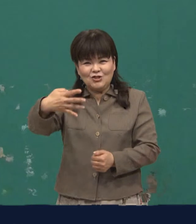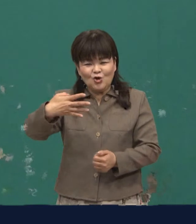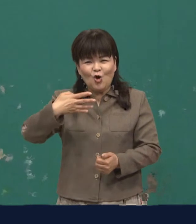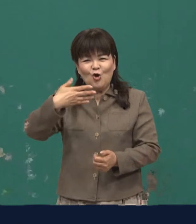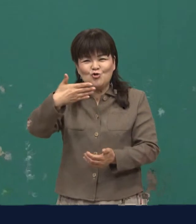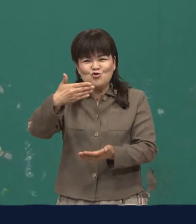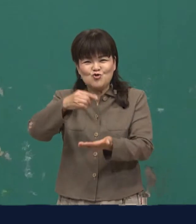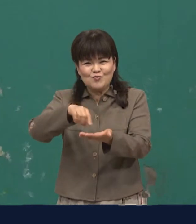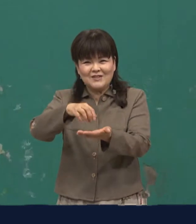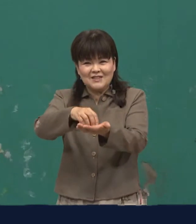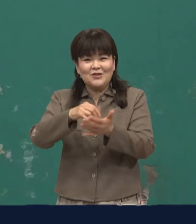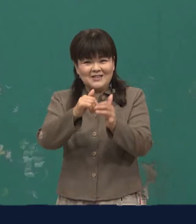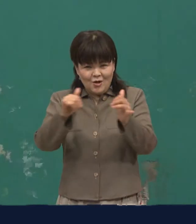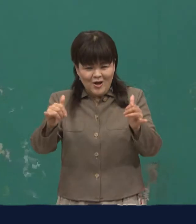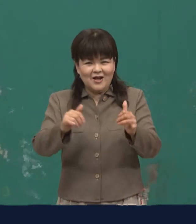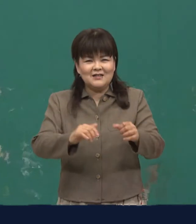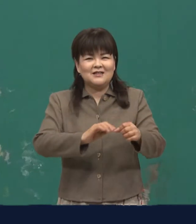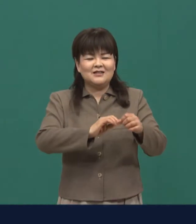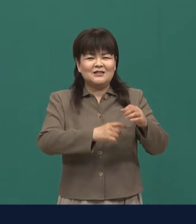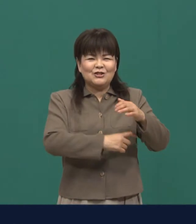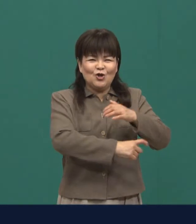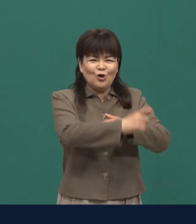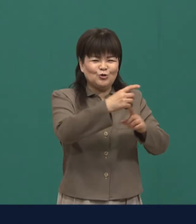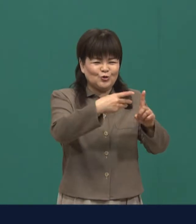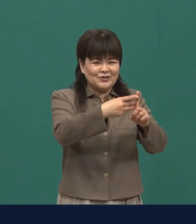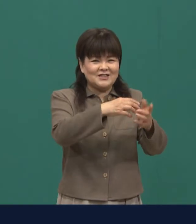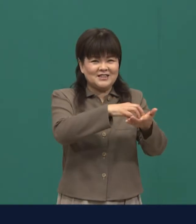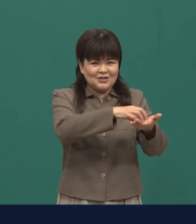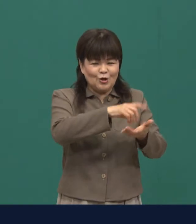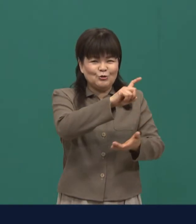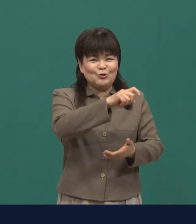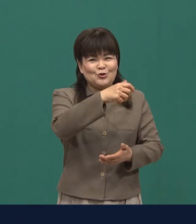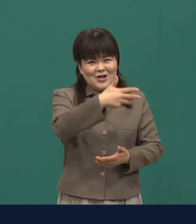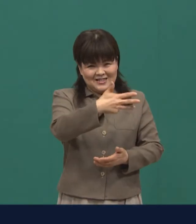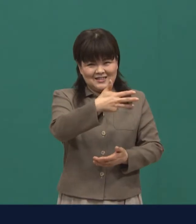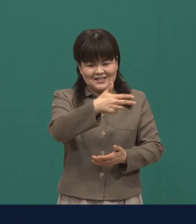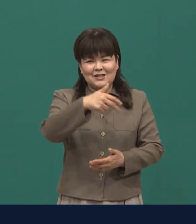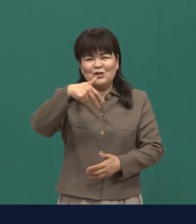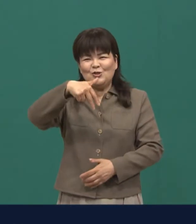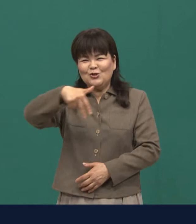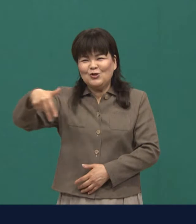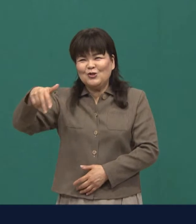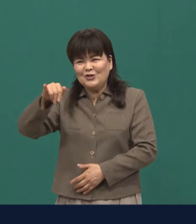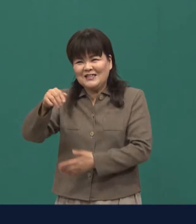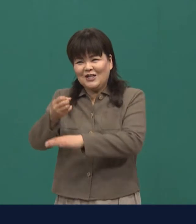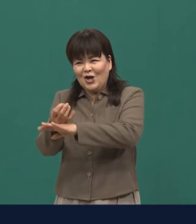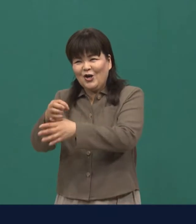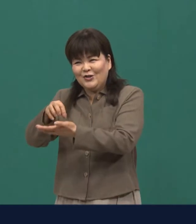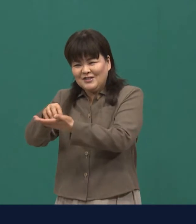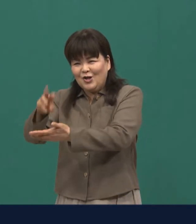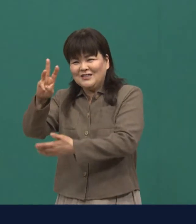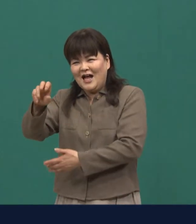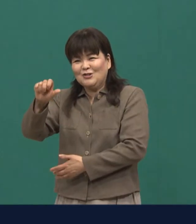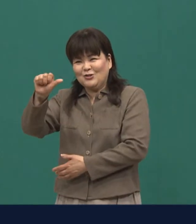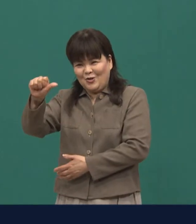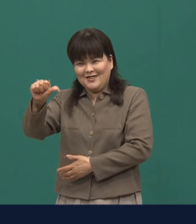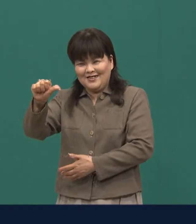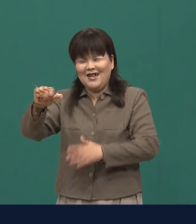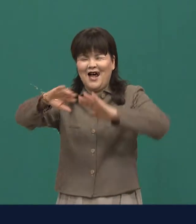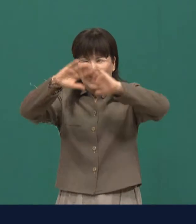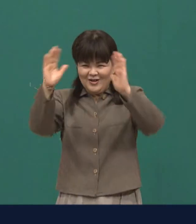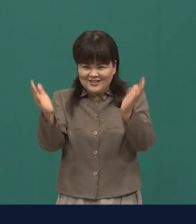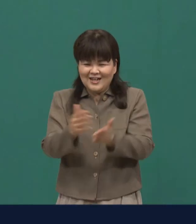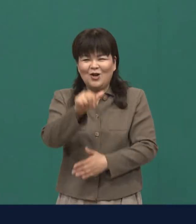県内在住の叙勲受章者は旭日賞が18人、瑞宝賞が35人